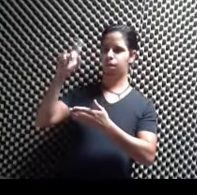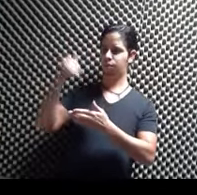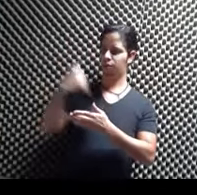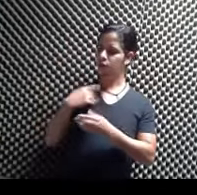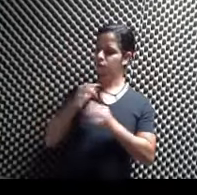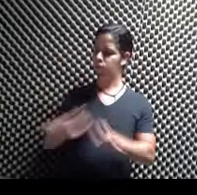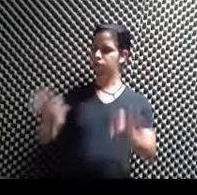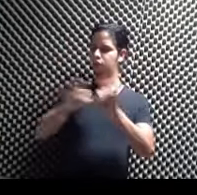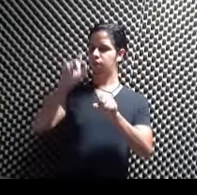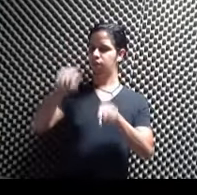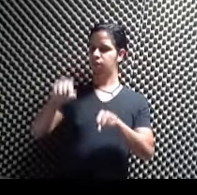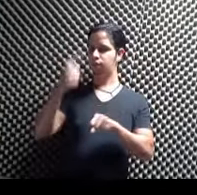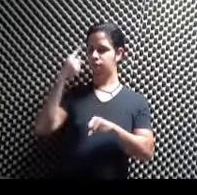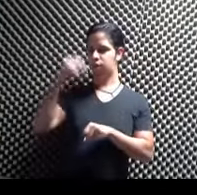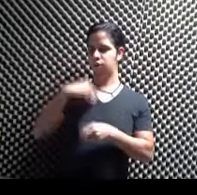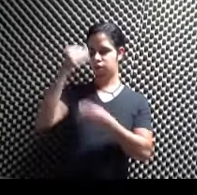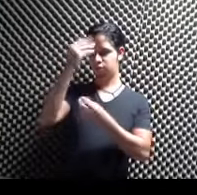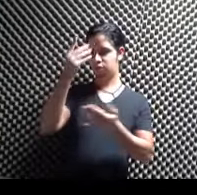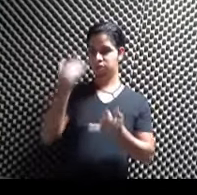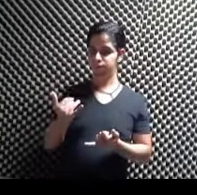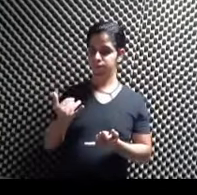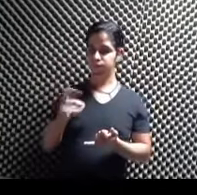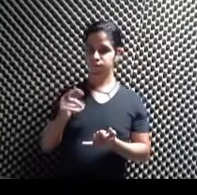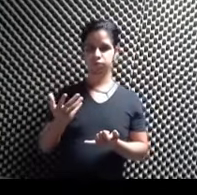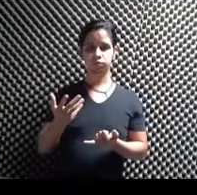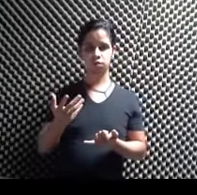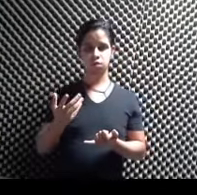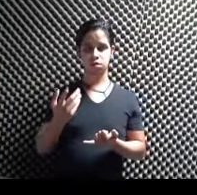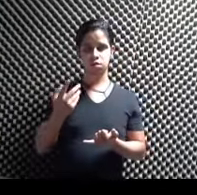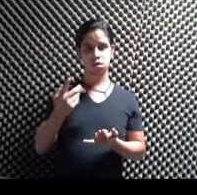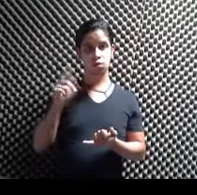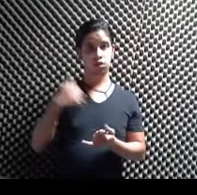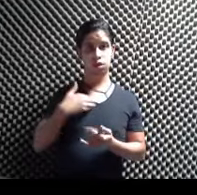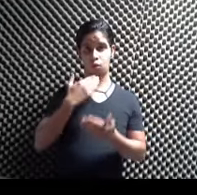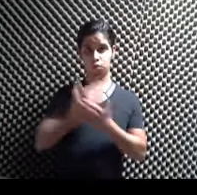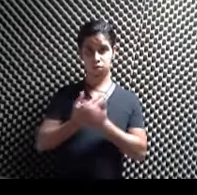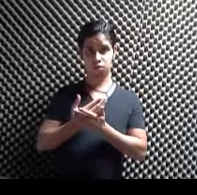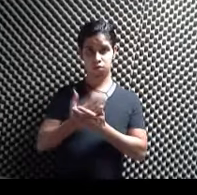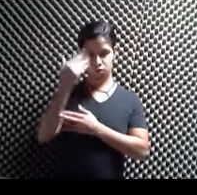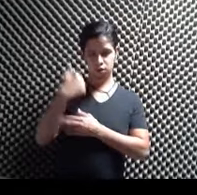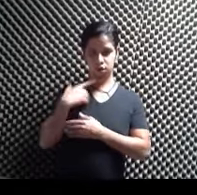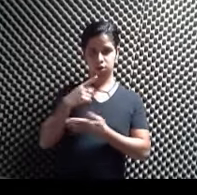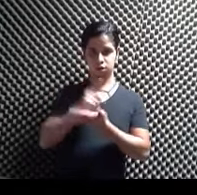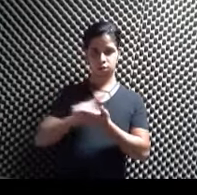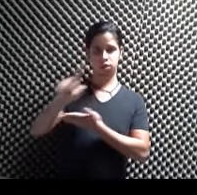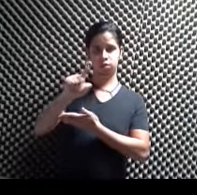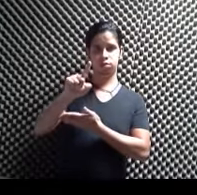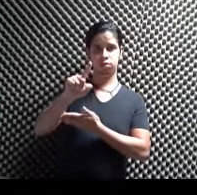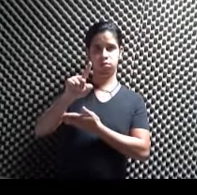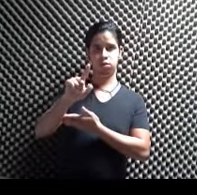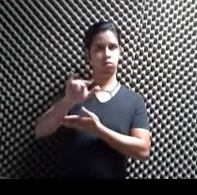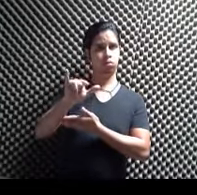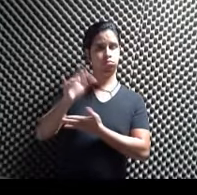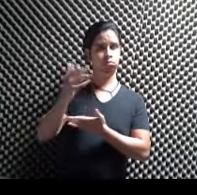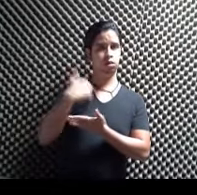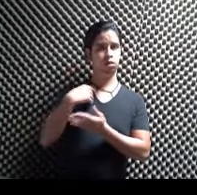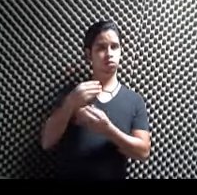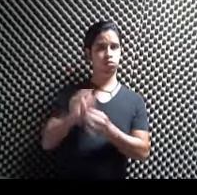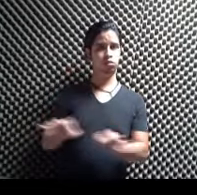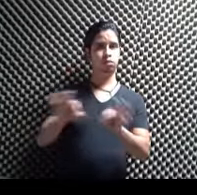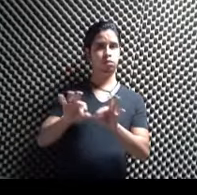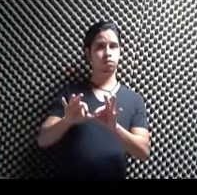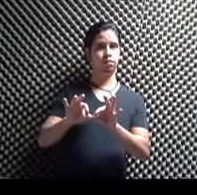para uno. Sí, para de Rafael Hernández. No, pero está chévere porque la semana que viene todavía estamos a tiempo para... Un preview.